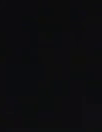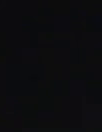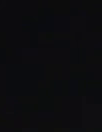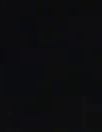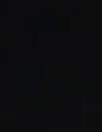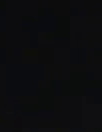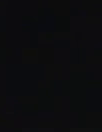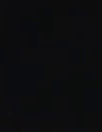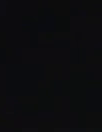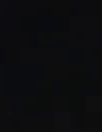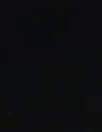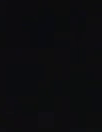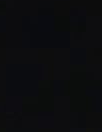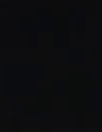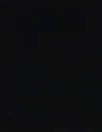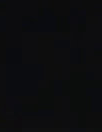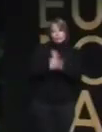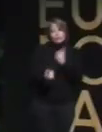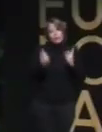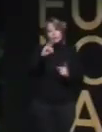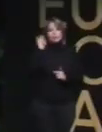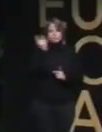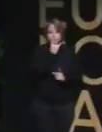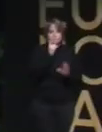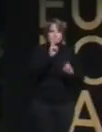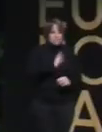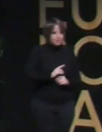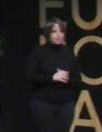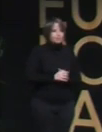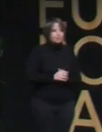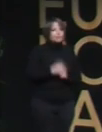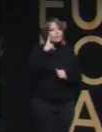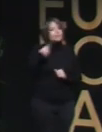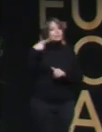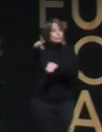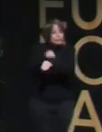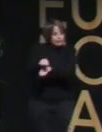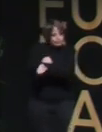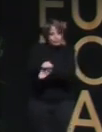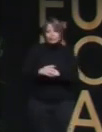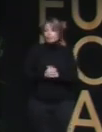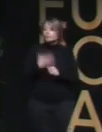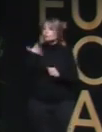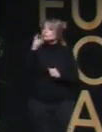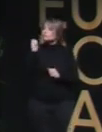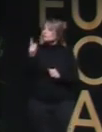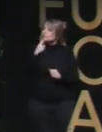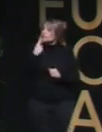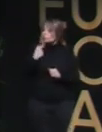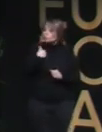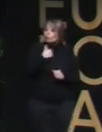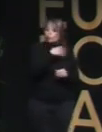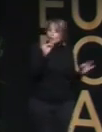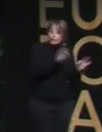es la autoridad mal interpretada desde mi punto de vista. ¿Vale? Y reparar. Yo muchas veces digo, prefiero equivocarme y pedir